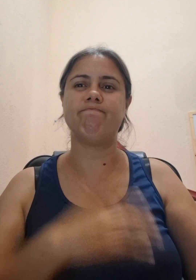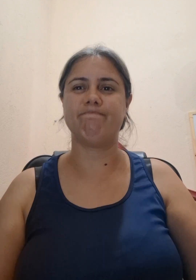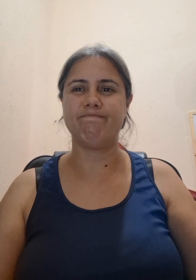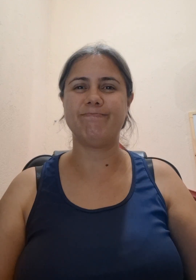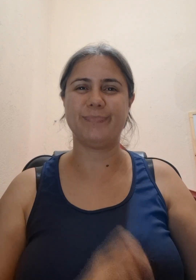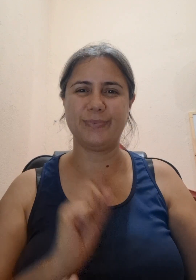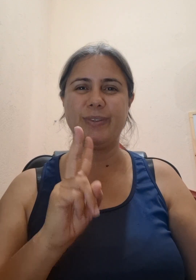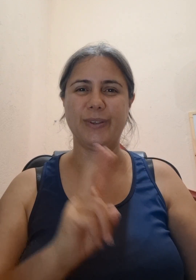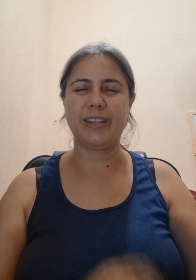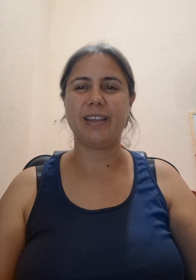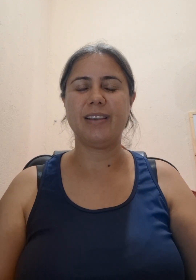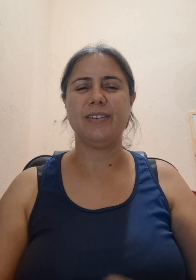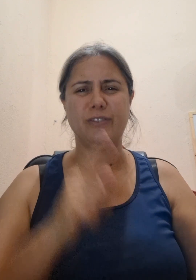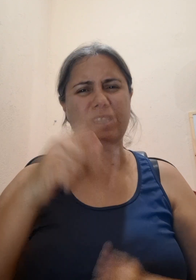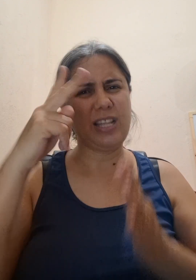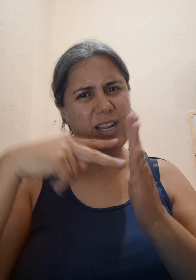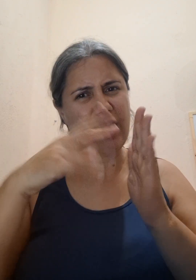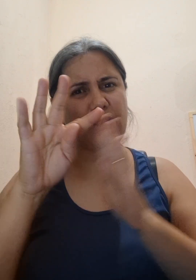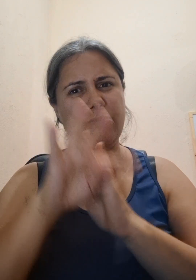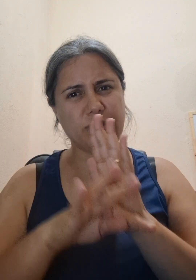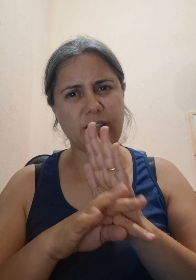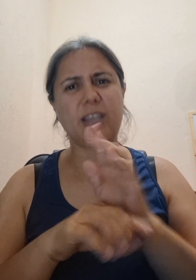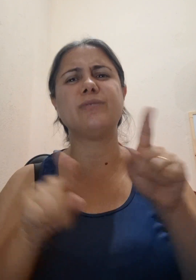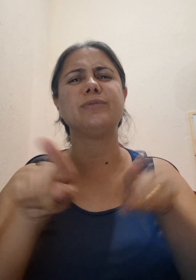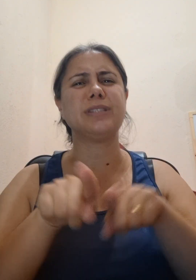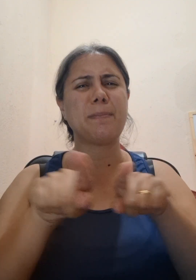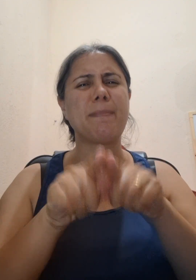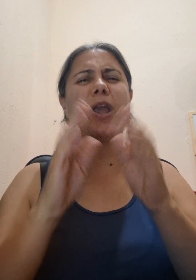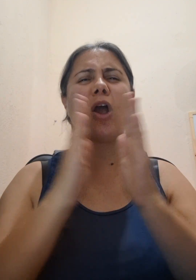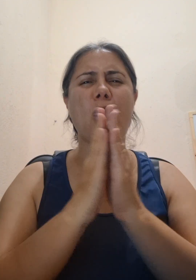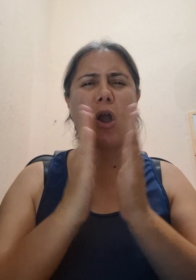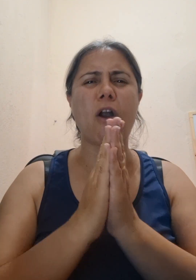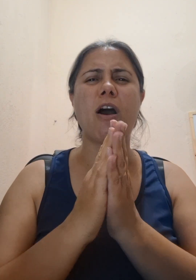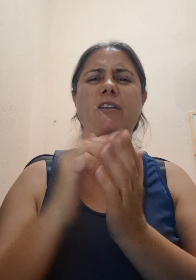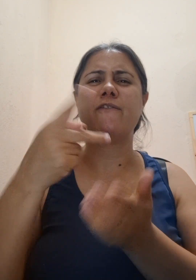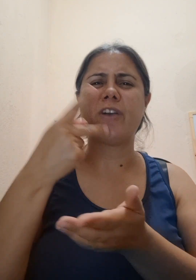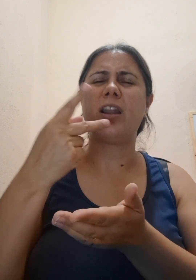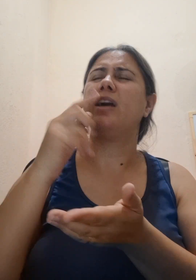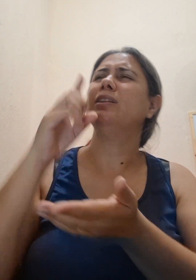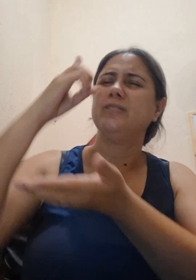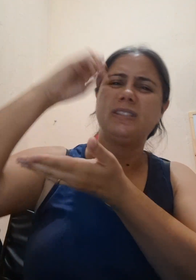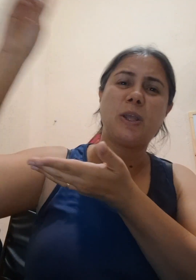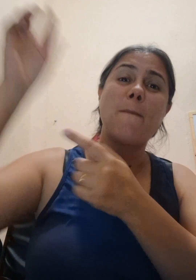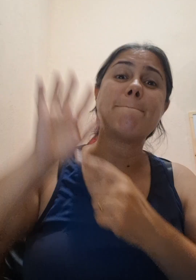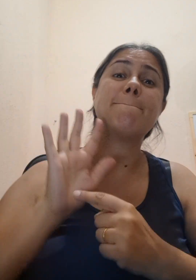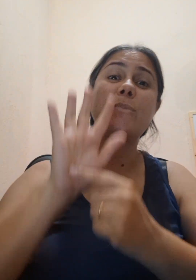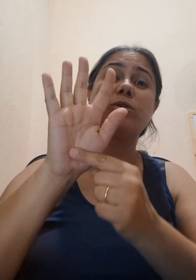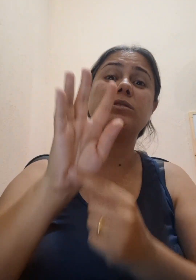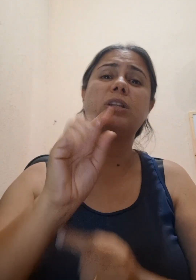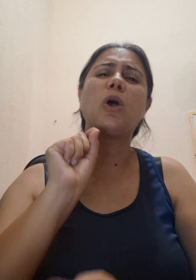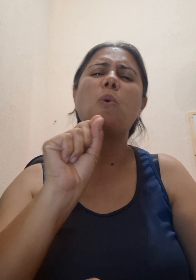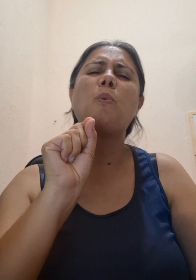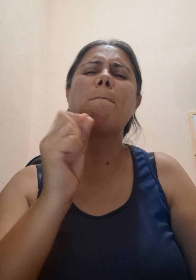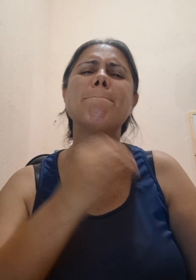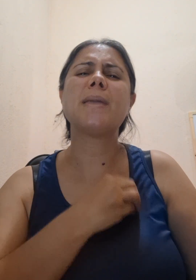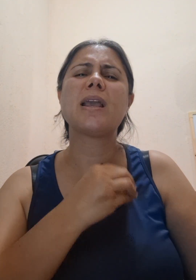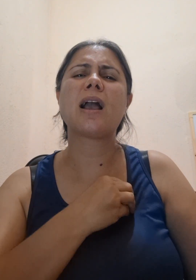do pecado, do meu pecado, ok? Você leia os textos que foram falados aqui hoje, também ore pedindo a Deus